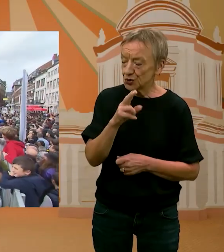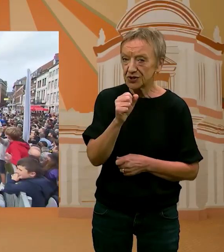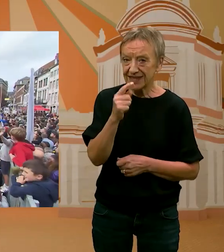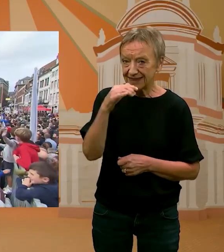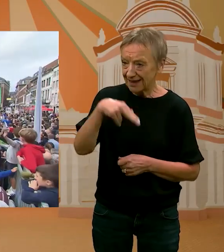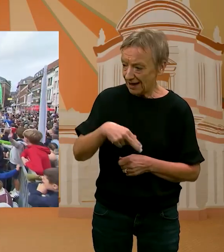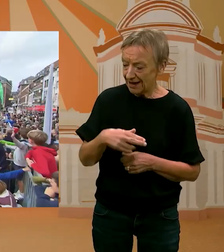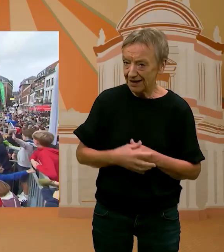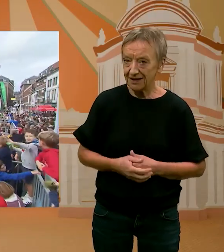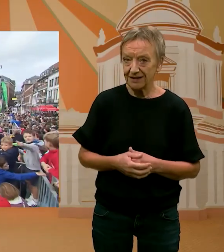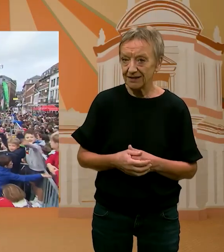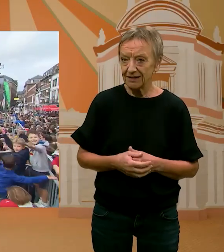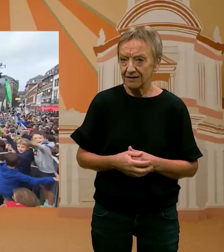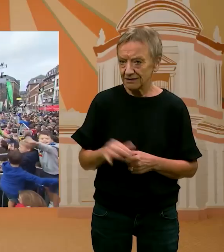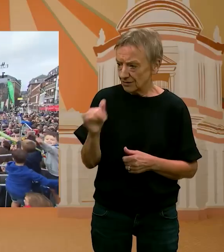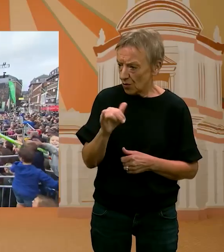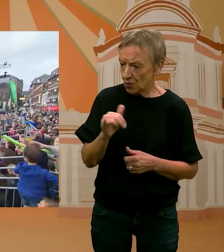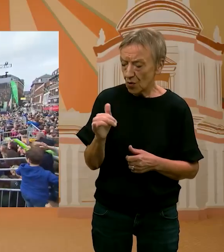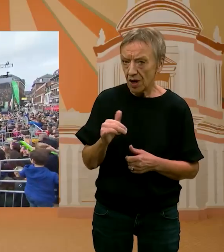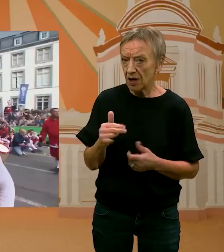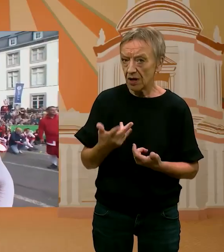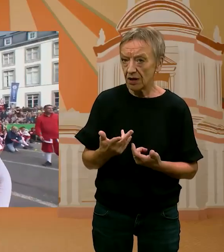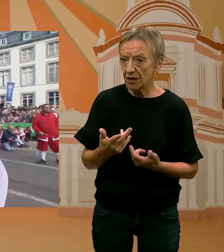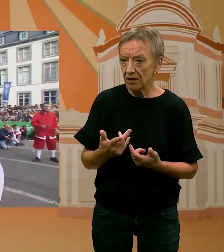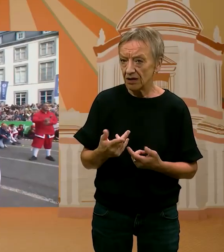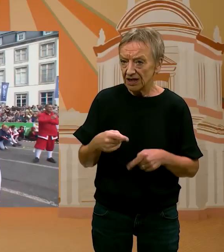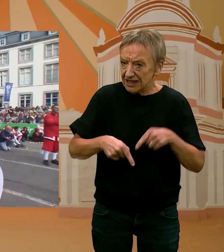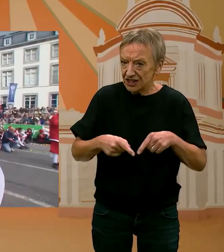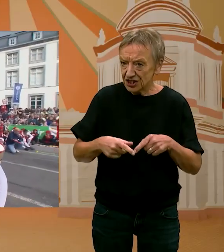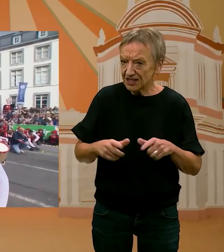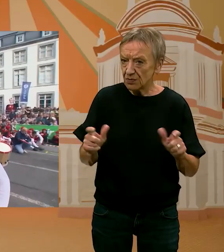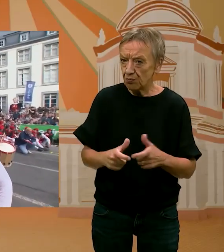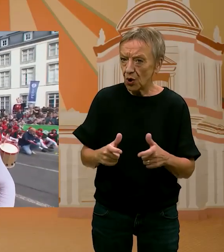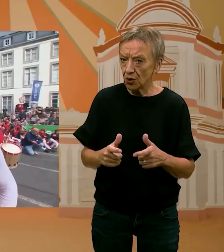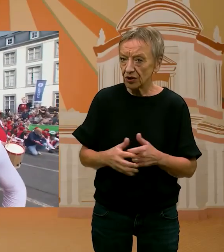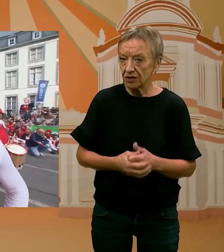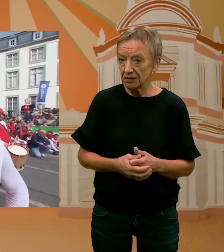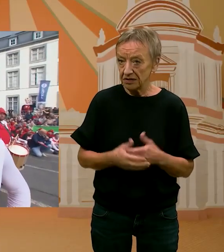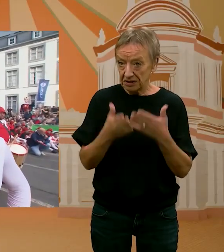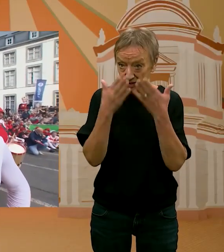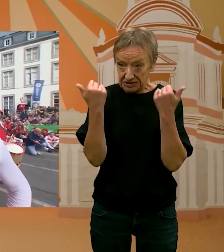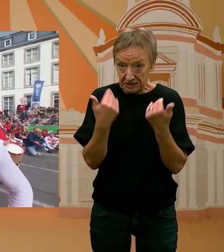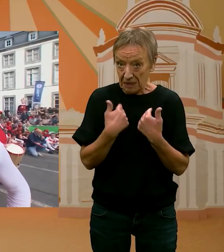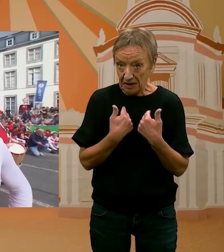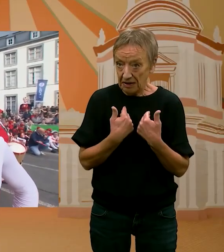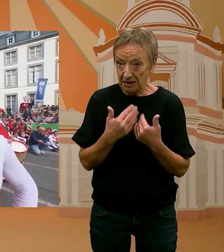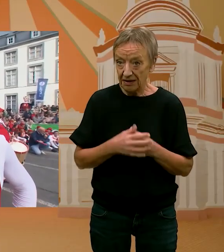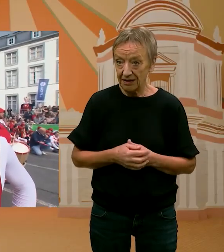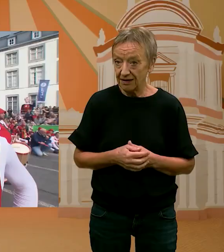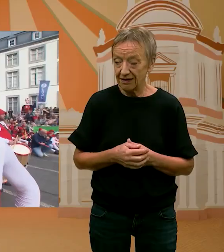échasse qui s'est coincée dans l'habit, c'est ça? J'en ai aucune idée. Je pense que le copain en tombant m'accroche.